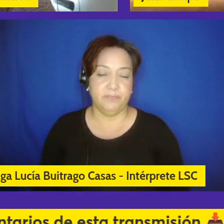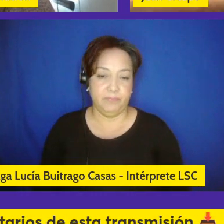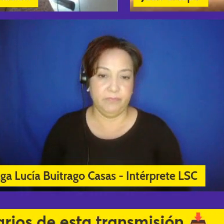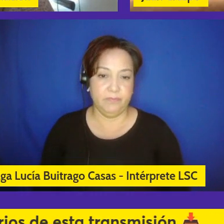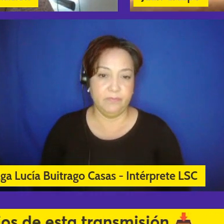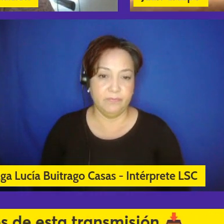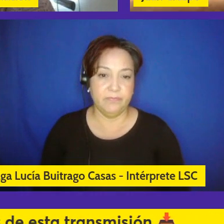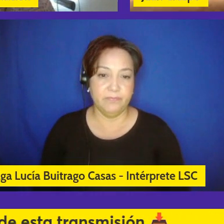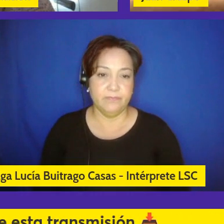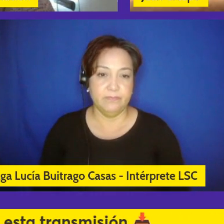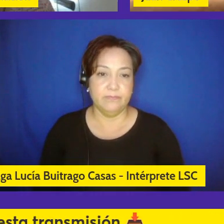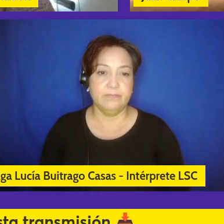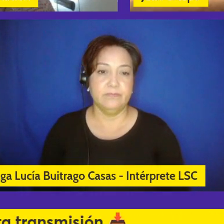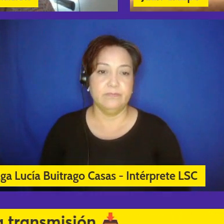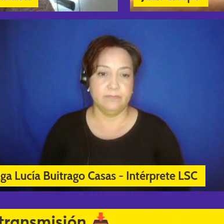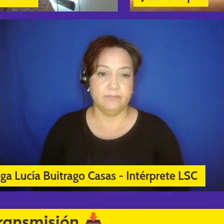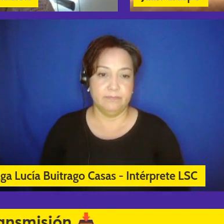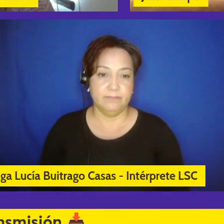Súper, muchas gracias.